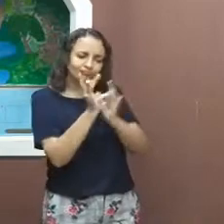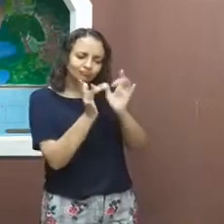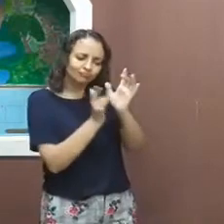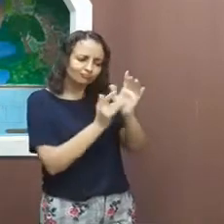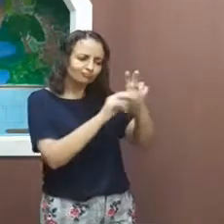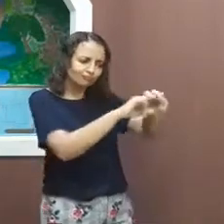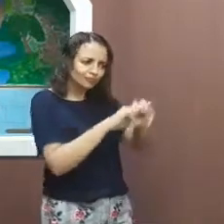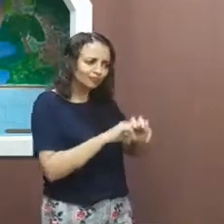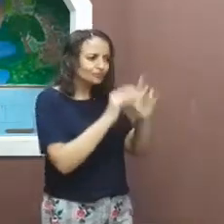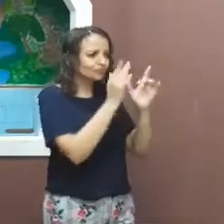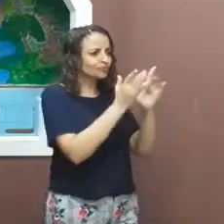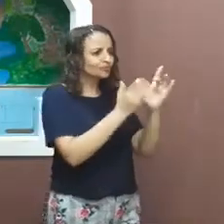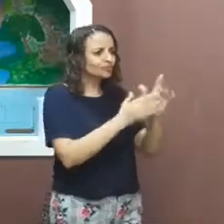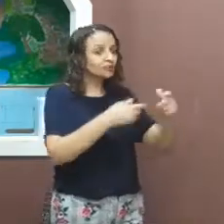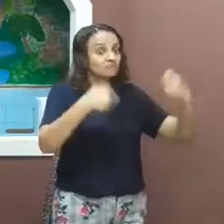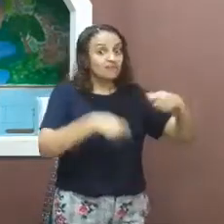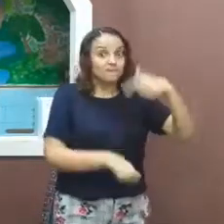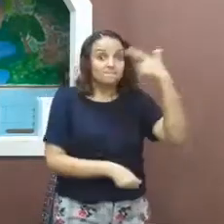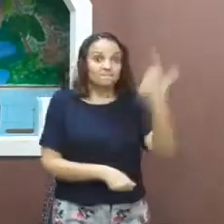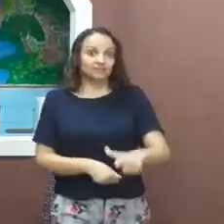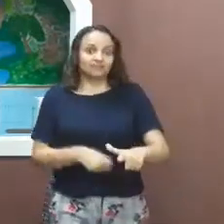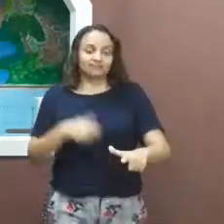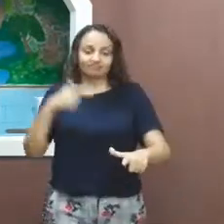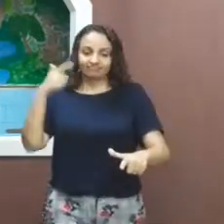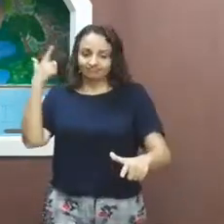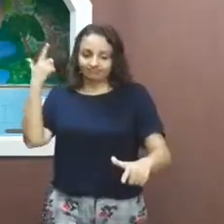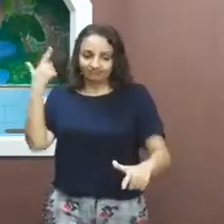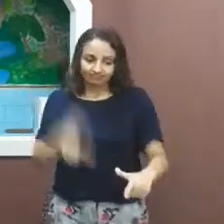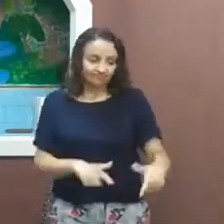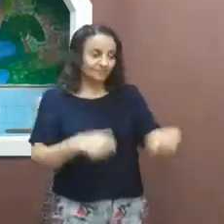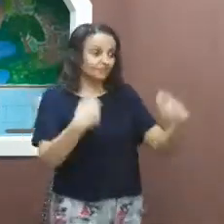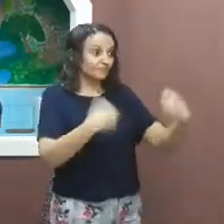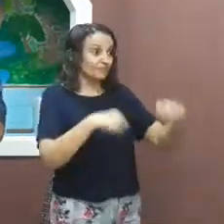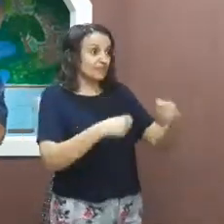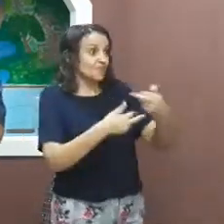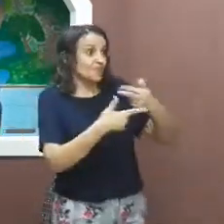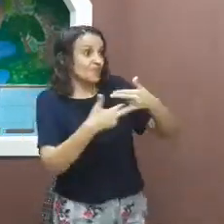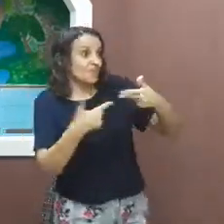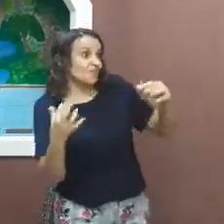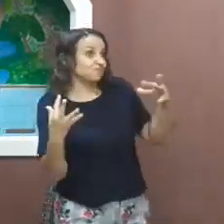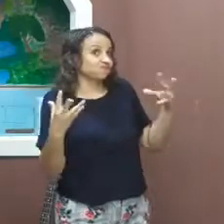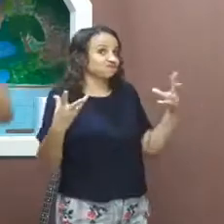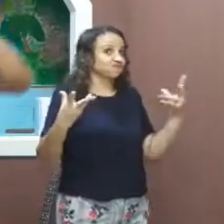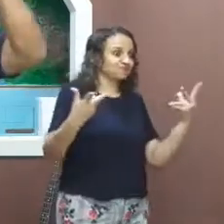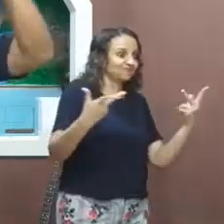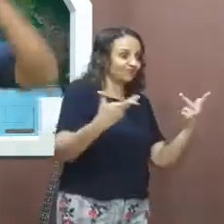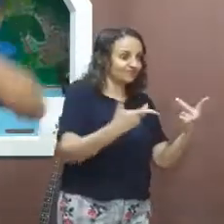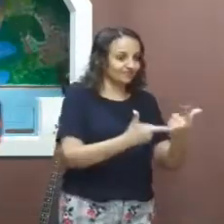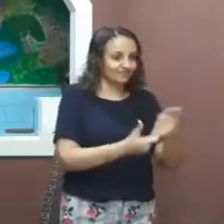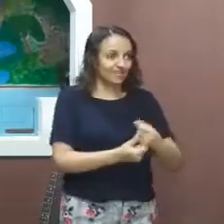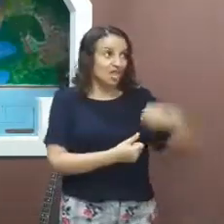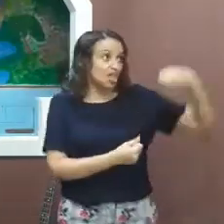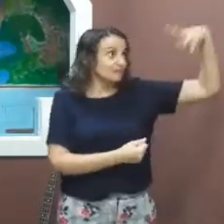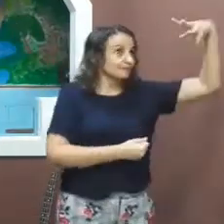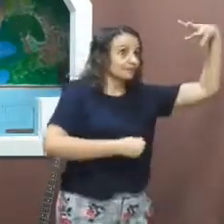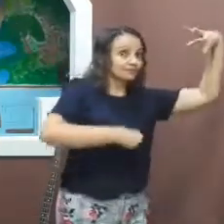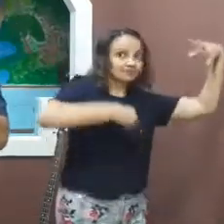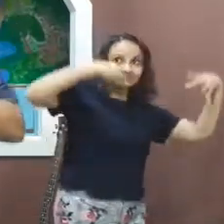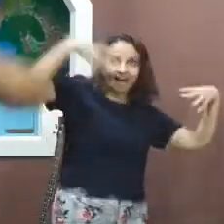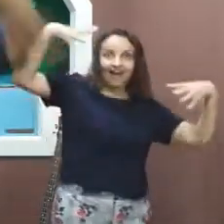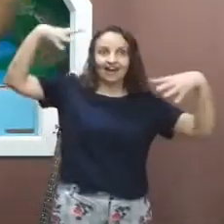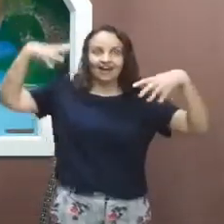Jesus. Precisa ter algo mais. Precisa ter o sobrenatural. Precisa ter um jogo de luz.